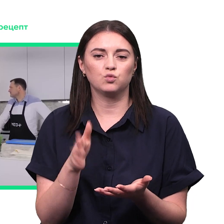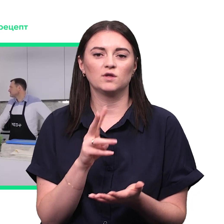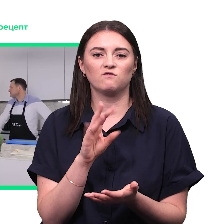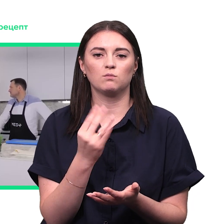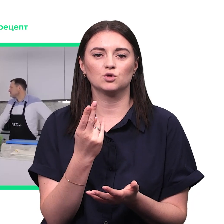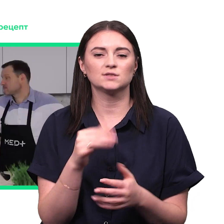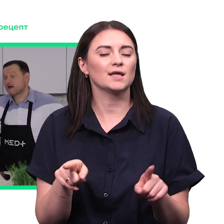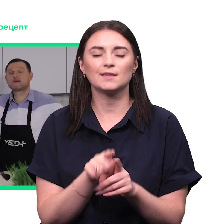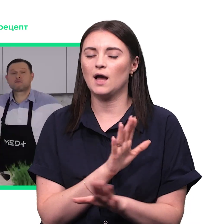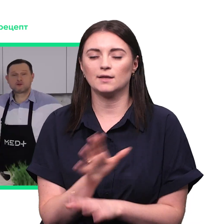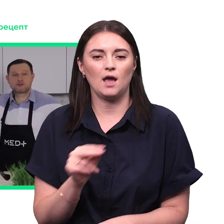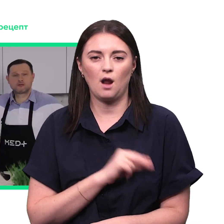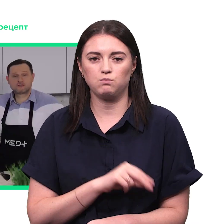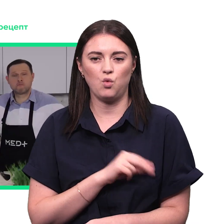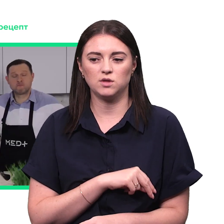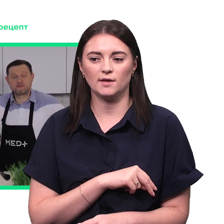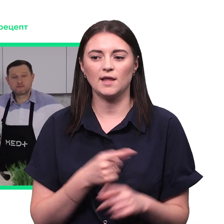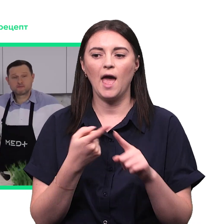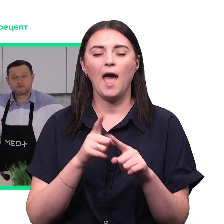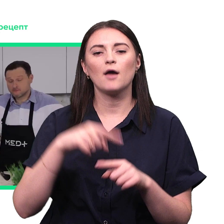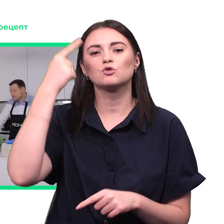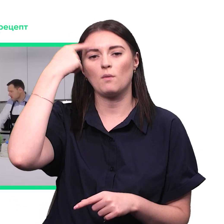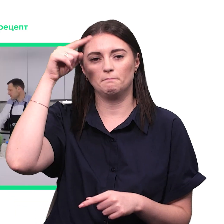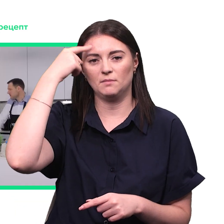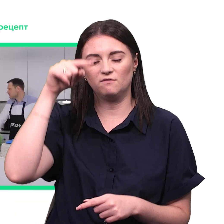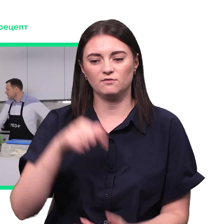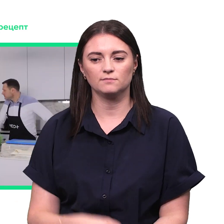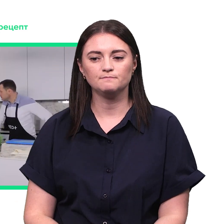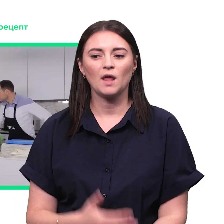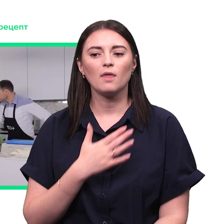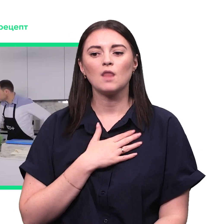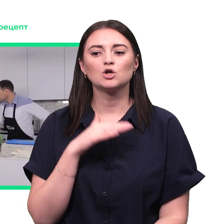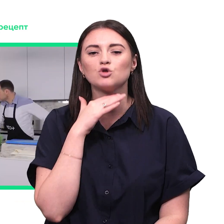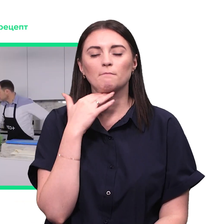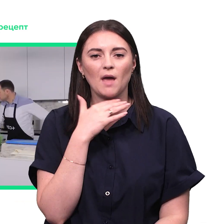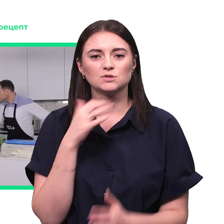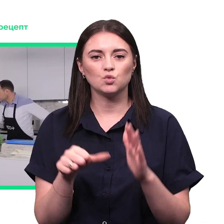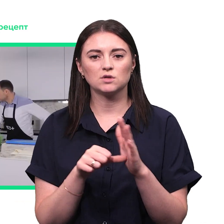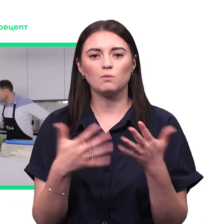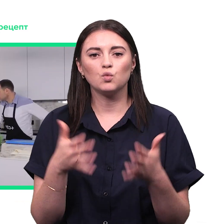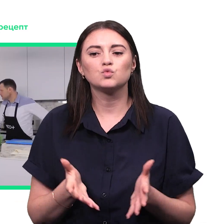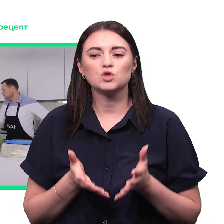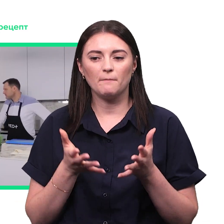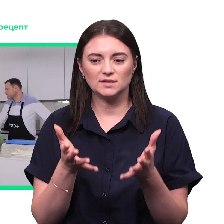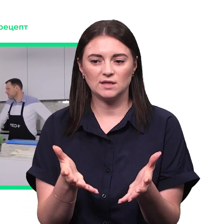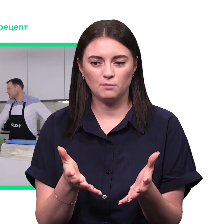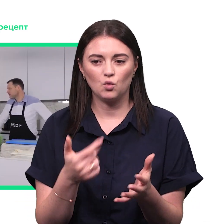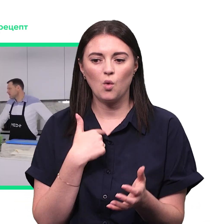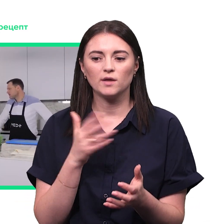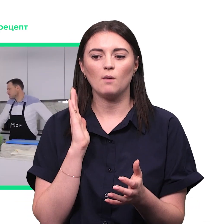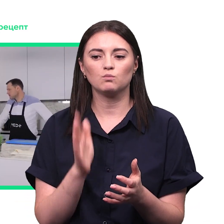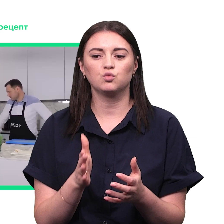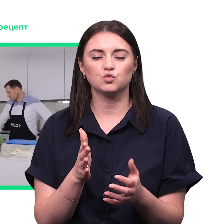Нет, так не работает. Так не работает, это миф. Так, наше мясо с грибами уже подзапеклось. Так. Я буду